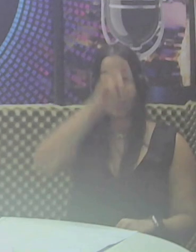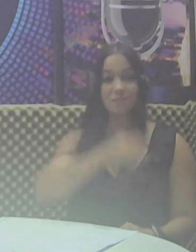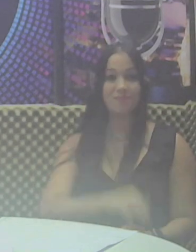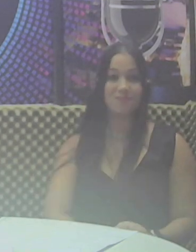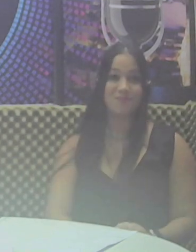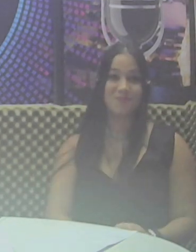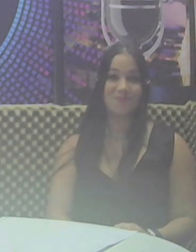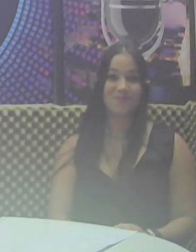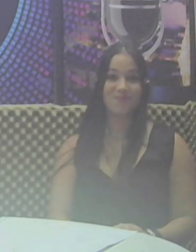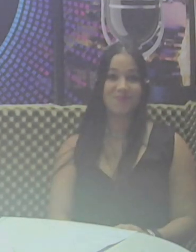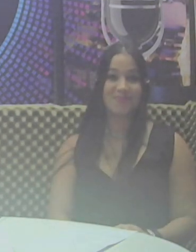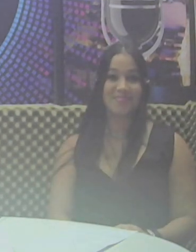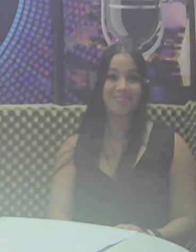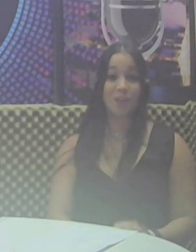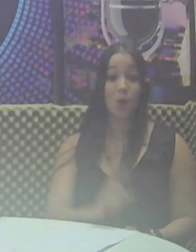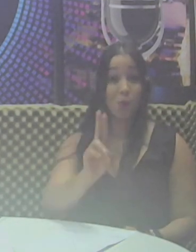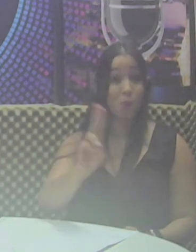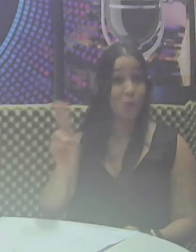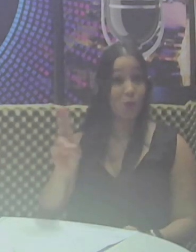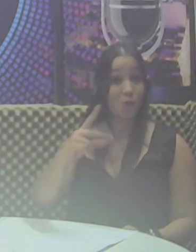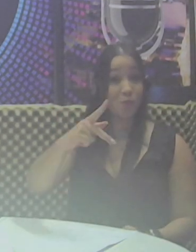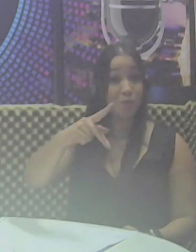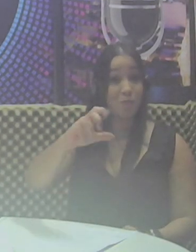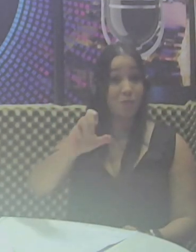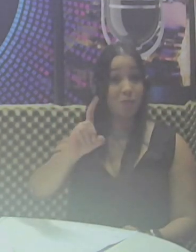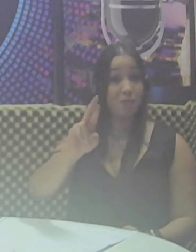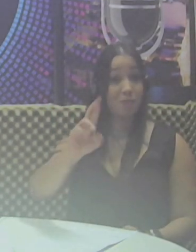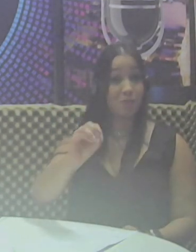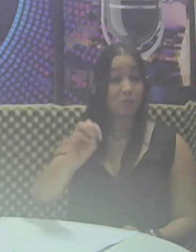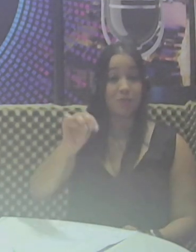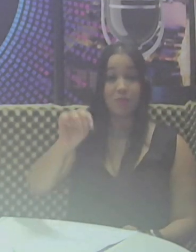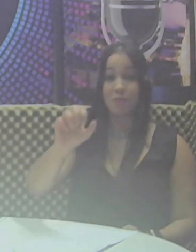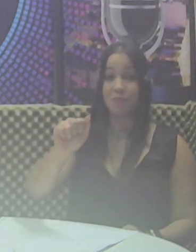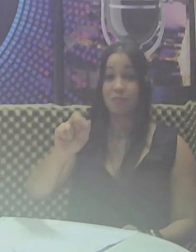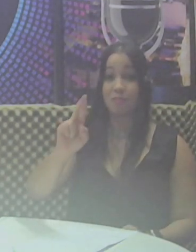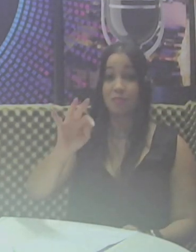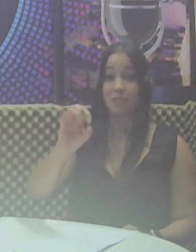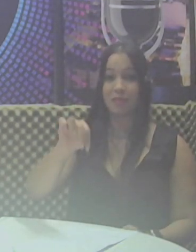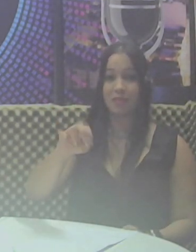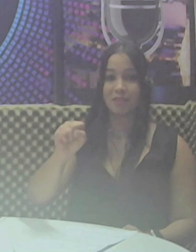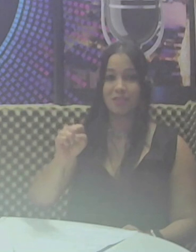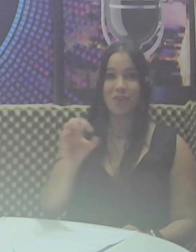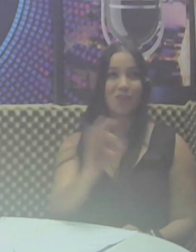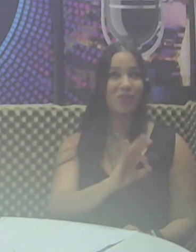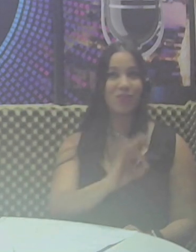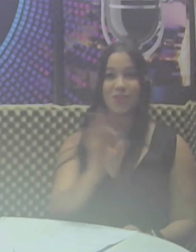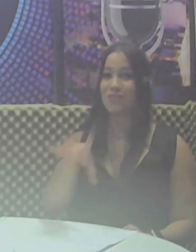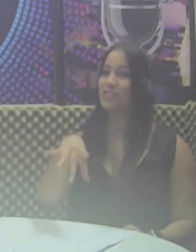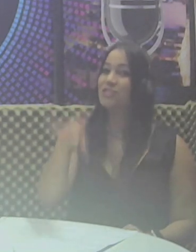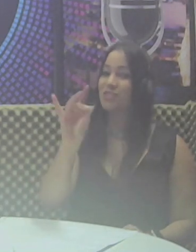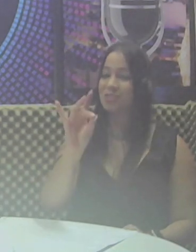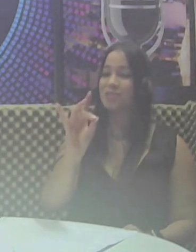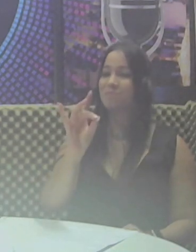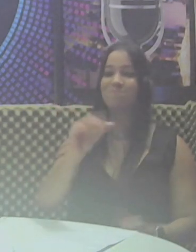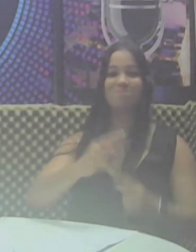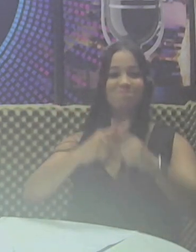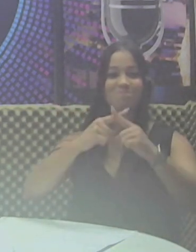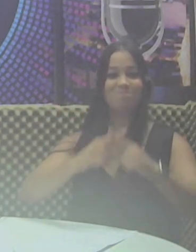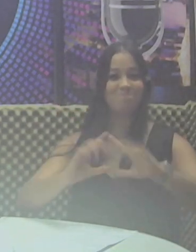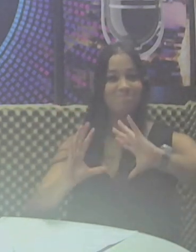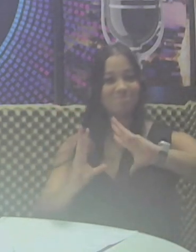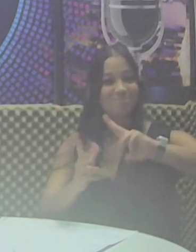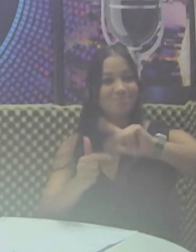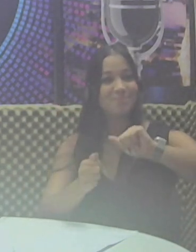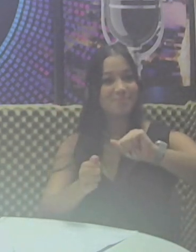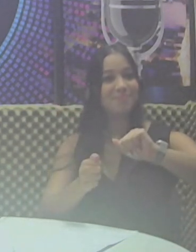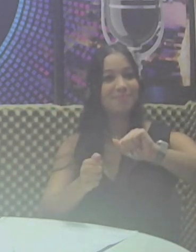O nome dele é Pedro Martins e é o mais novo convocado de Uberlândia para uma competição internacional. Para